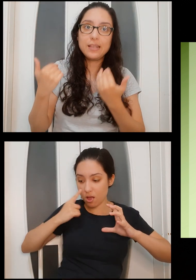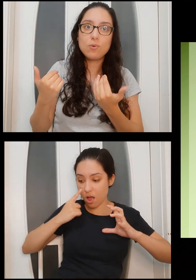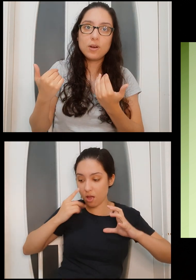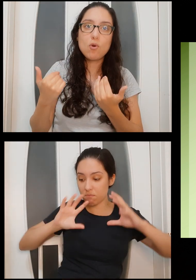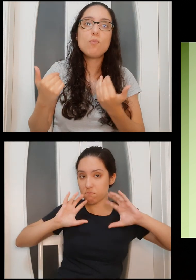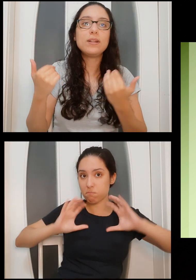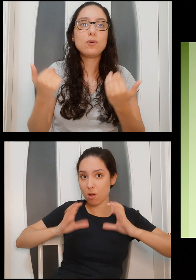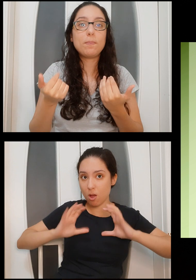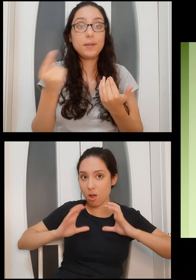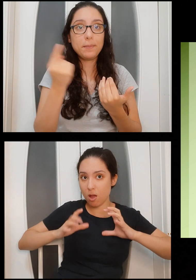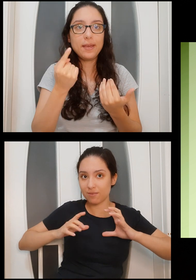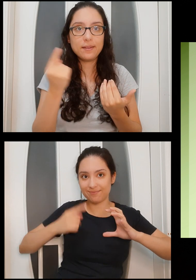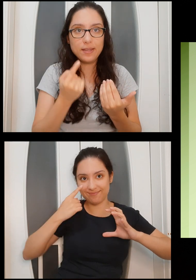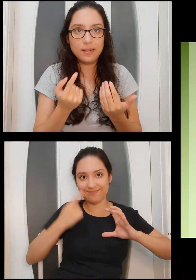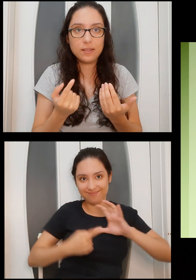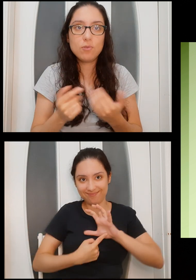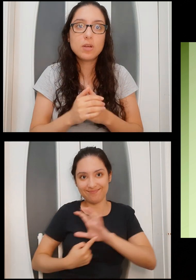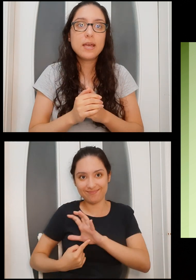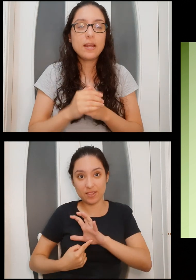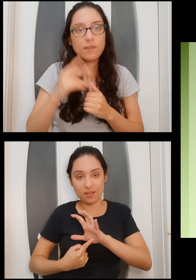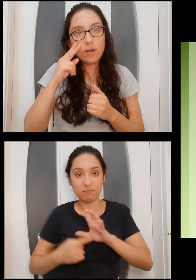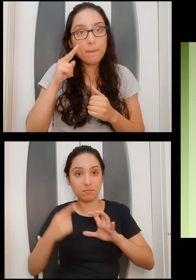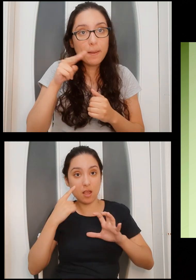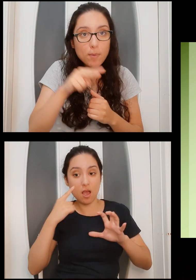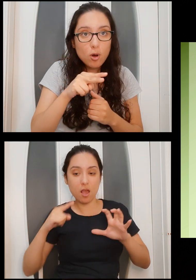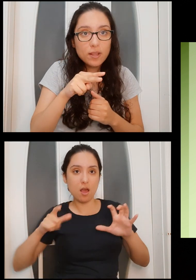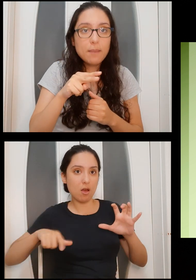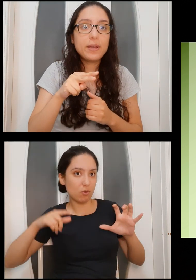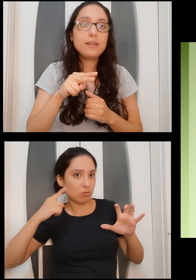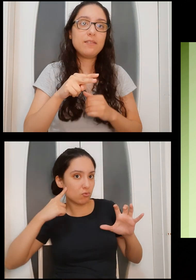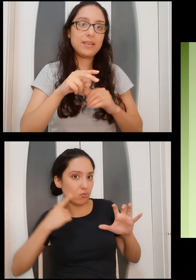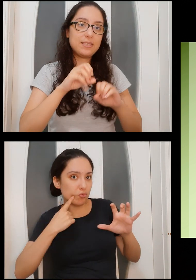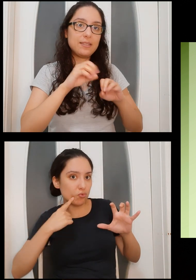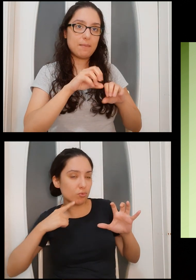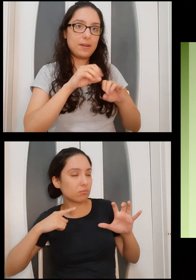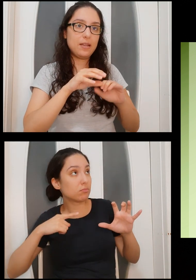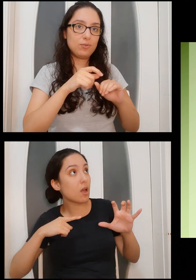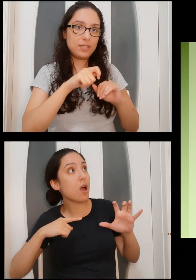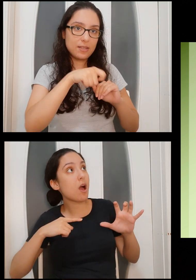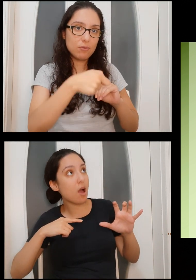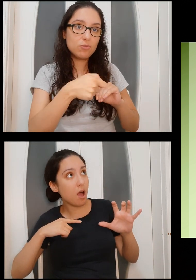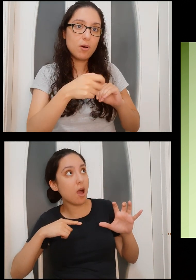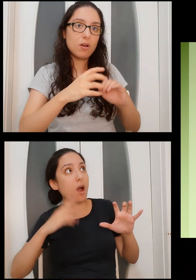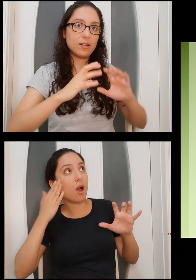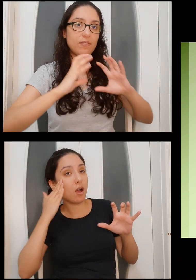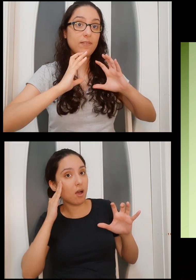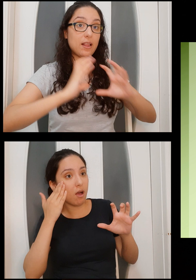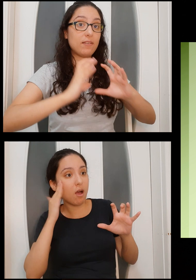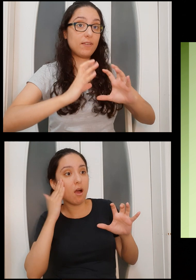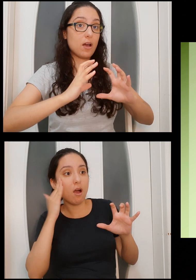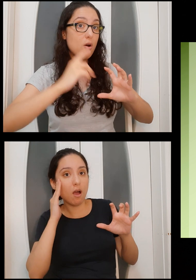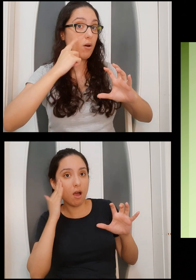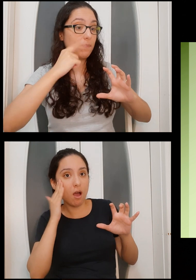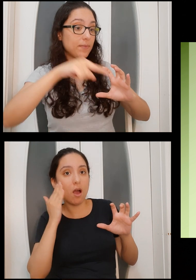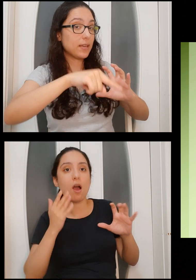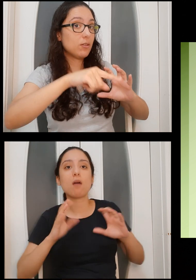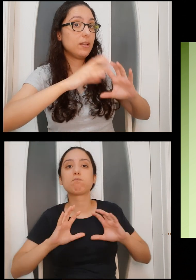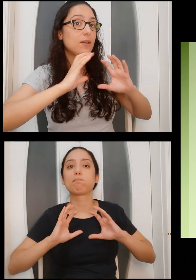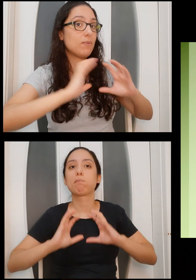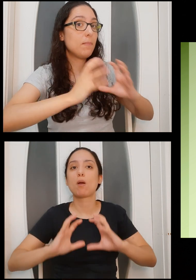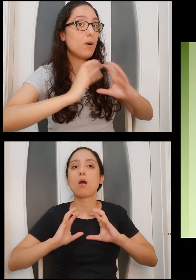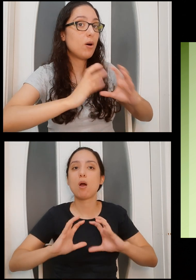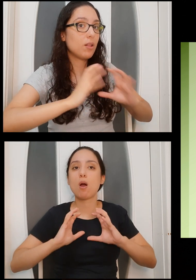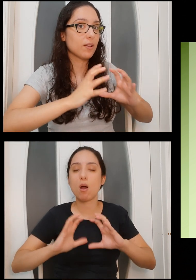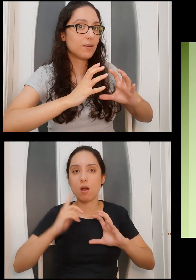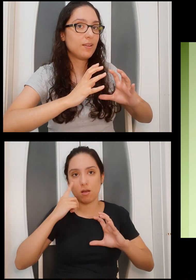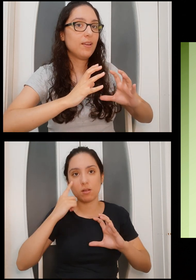aprender a língua como a língua primeira dele. Então, ele vai olhar para a bola e a mãe dele vai ensinar para ele o sinal de bola. Ela vai falar, aquilo ali